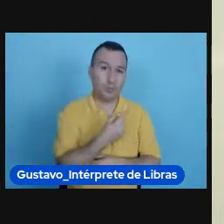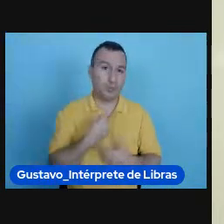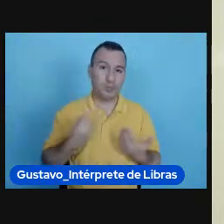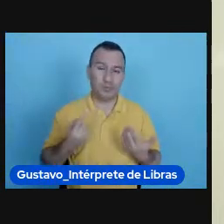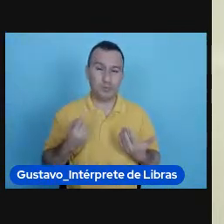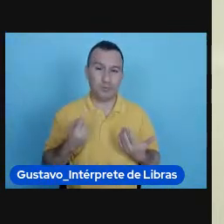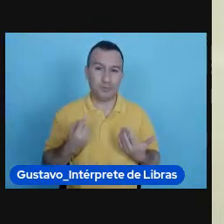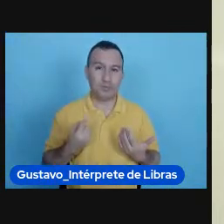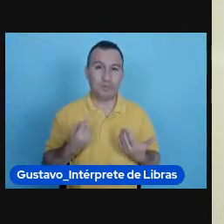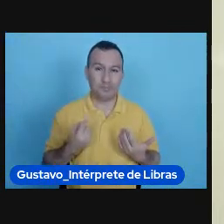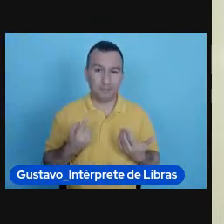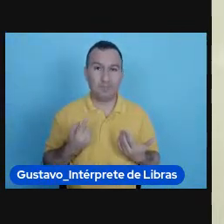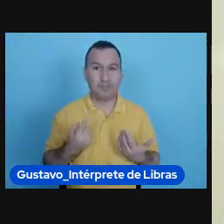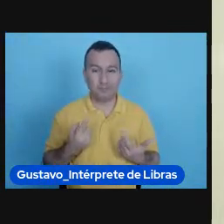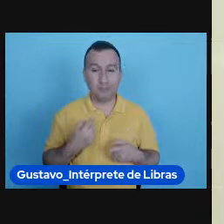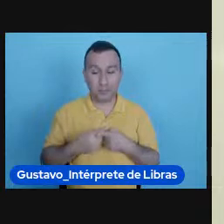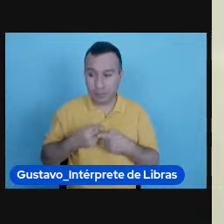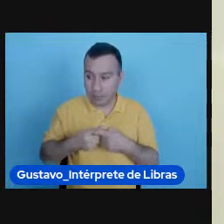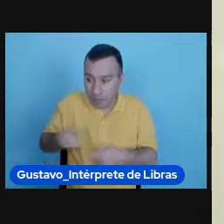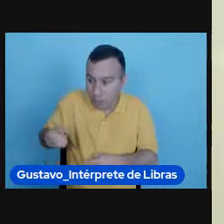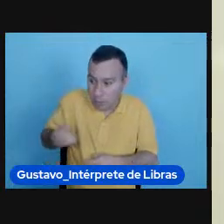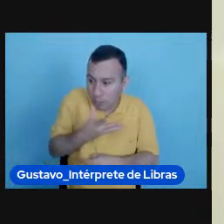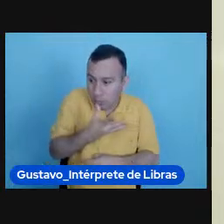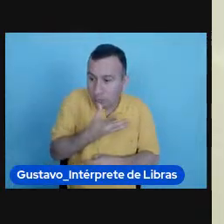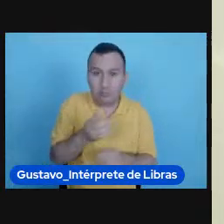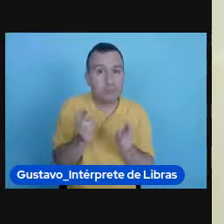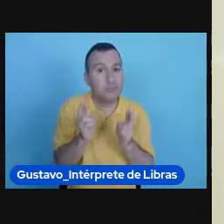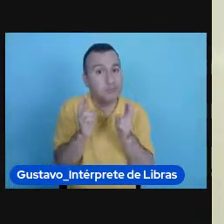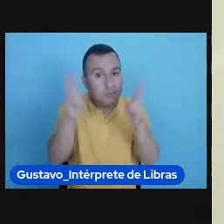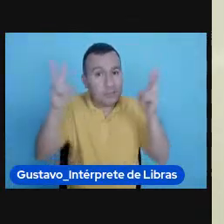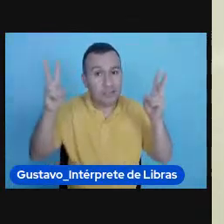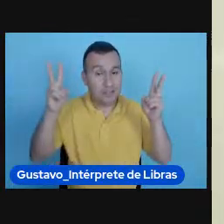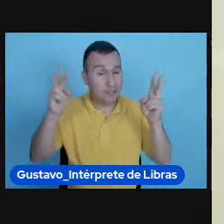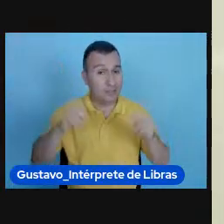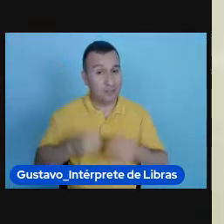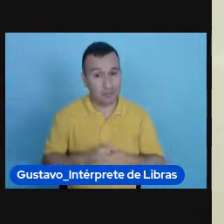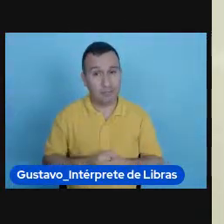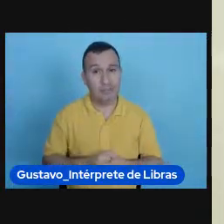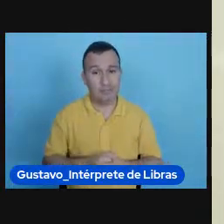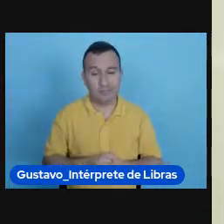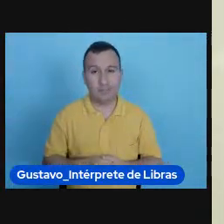conviveram. Só que isso vai trazer uma